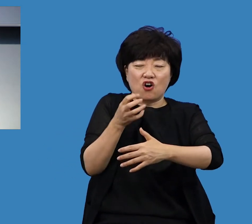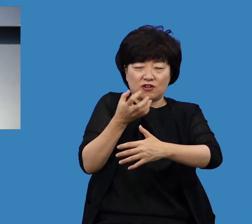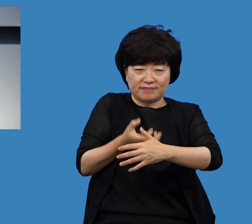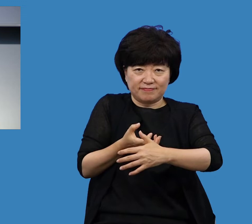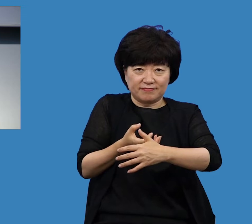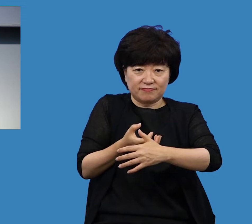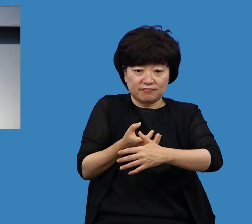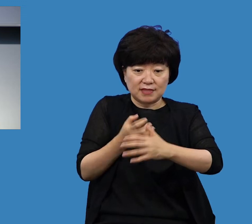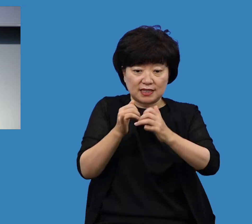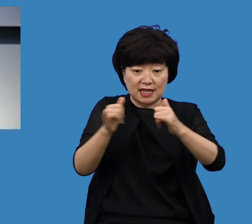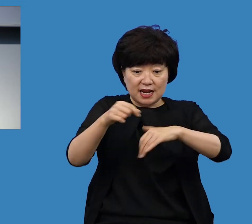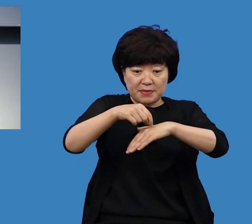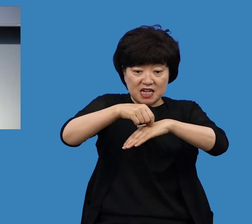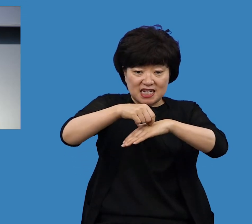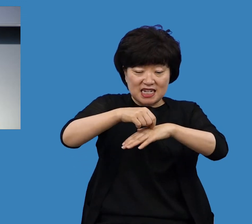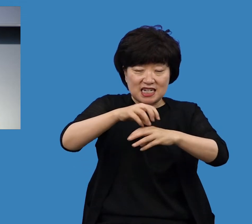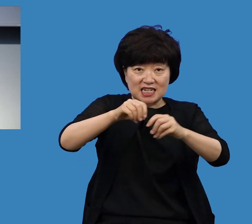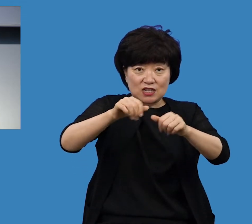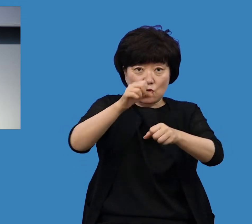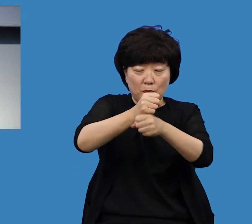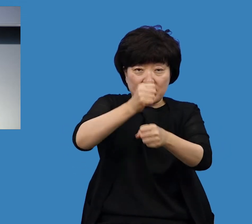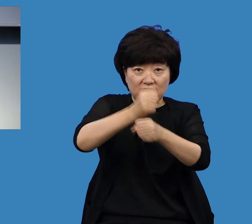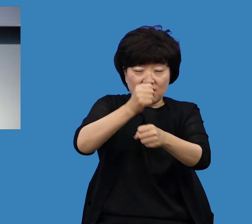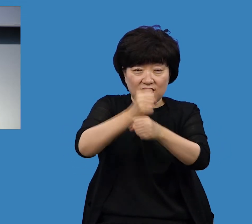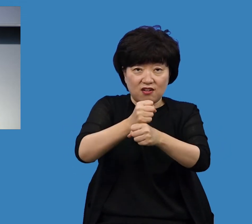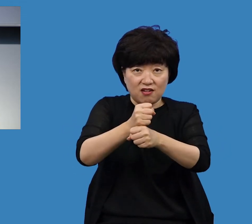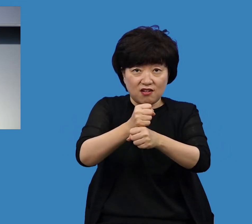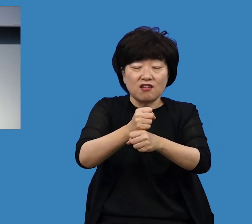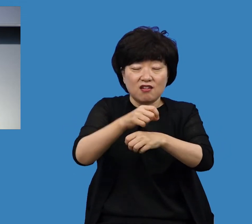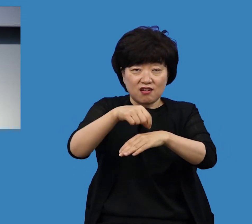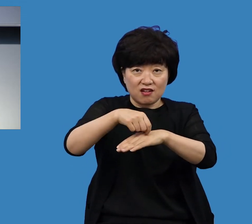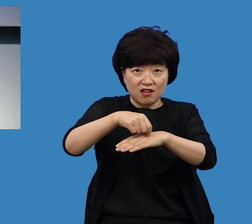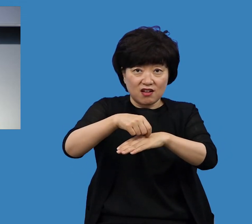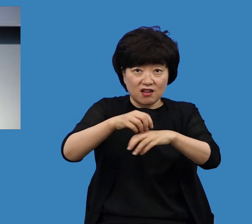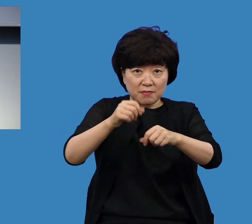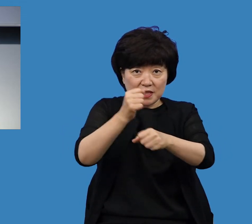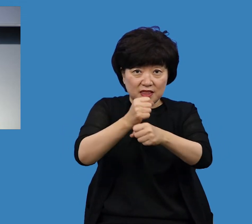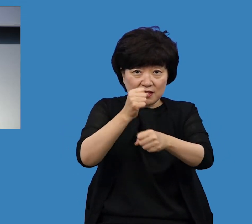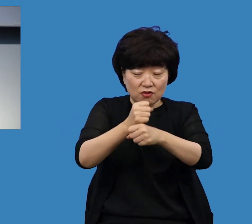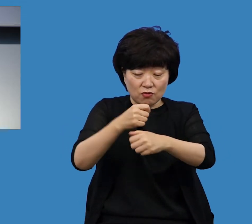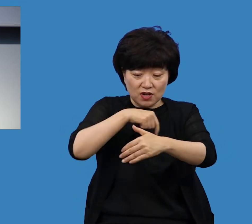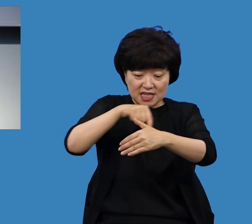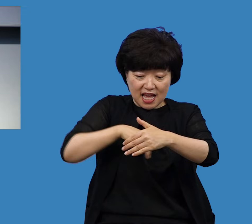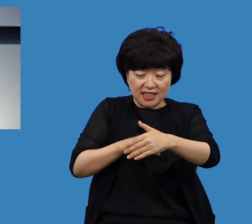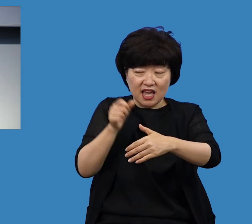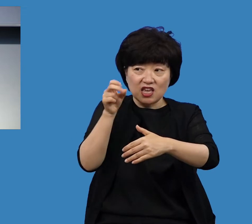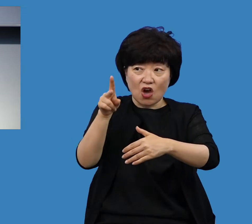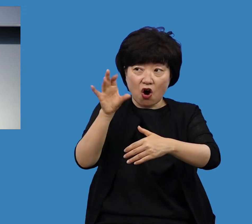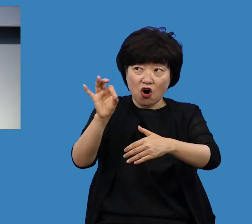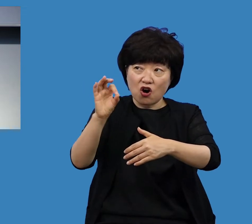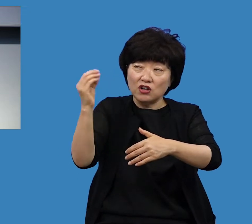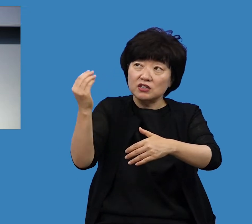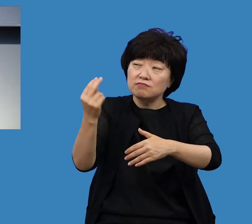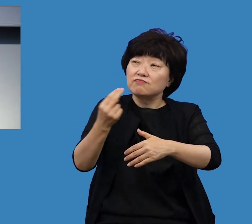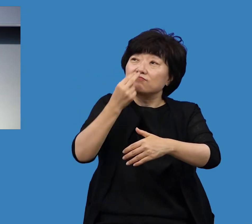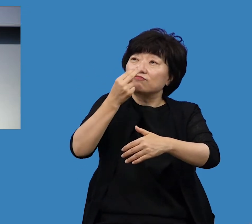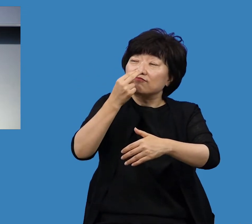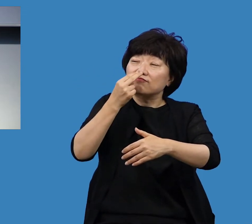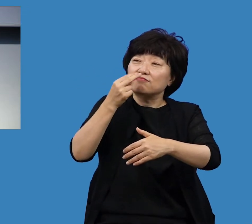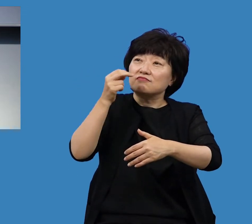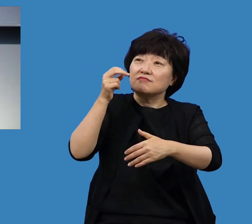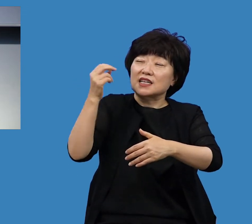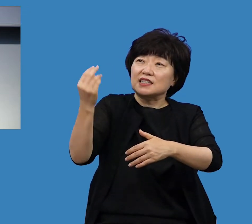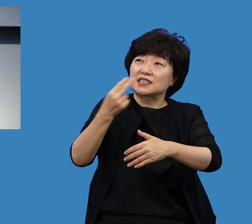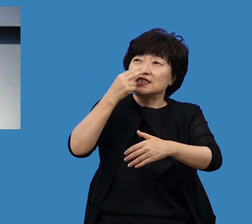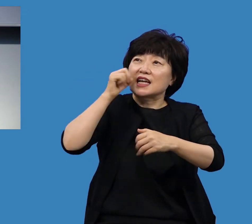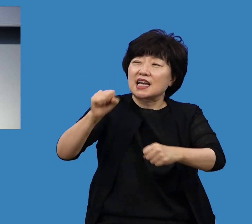흙으로 사람의 육체를 만드시고 혼과 육을 만드시고 그 안에 하나님의 생기를 영을 불어넣으셔서 우리를 살아있는